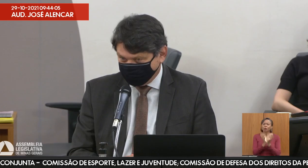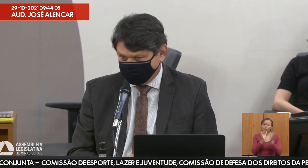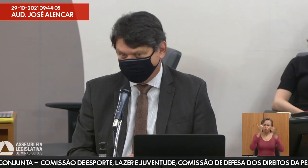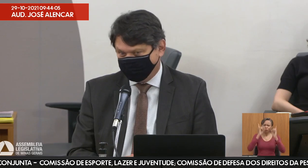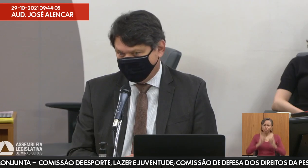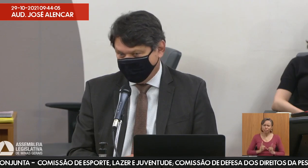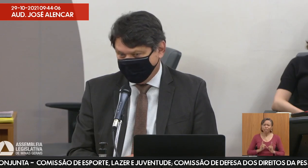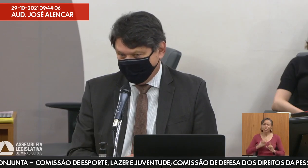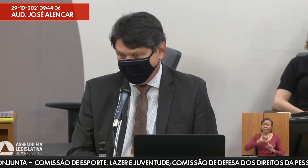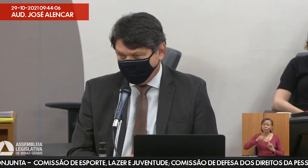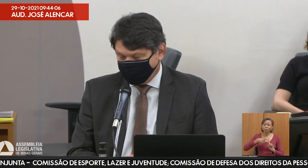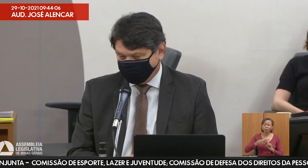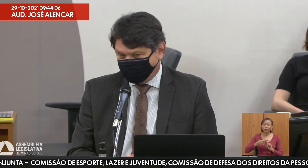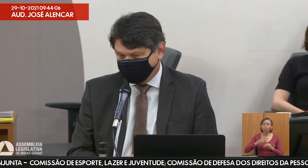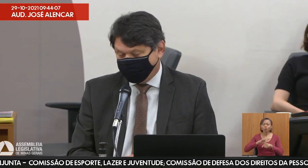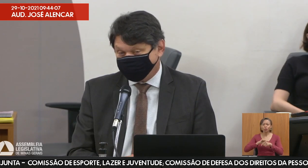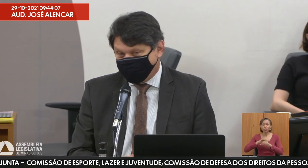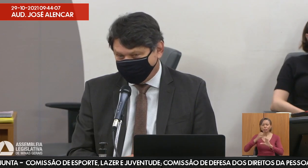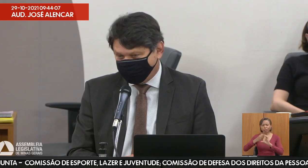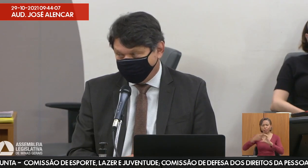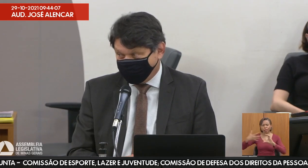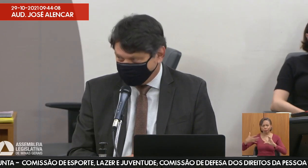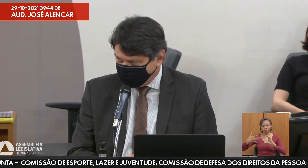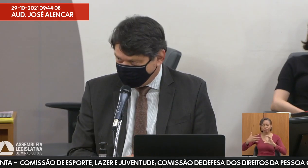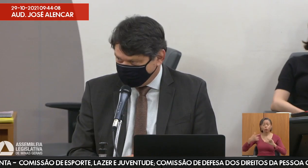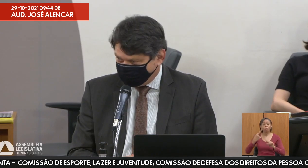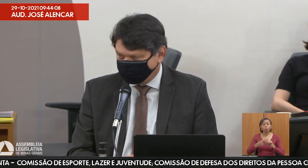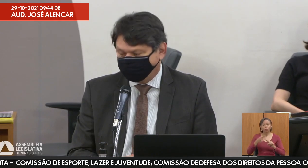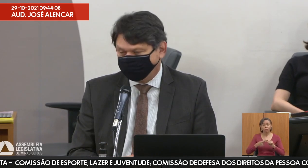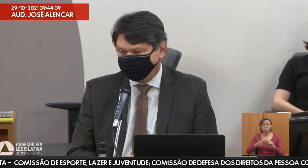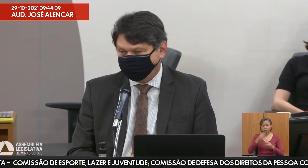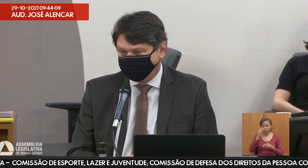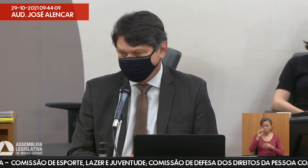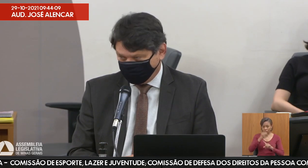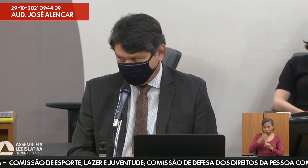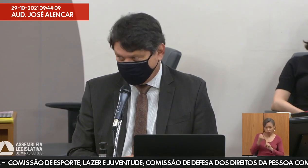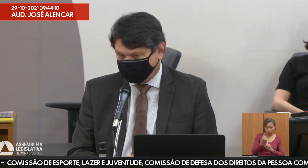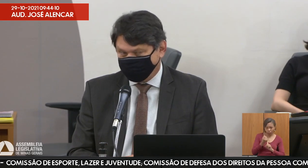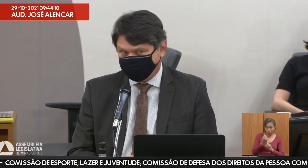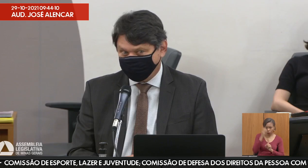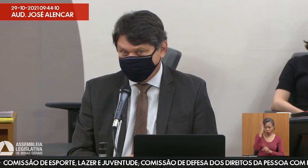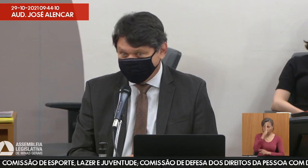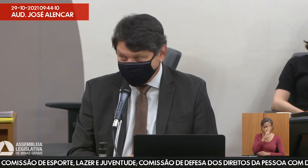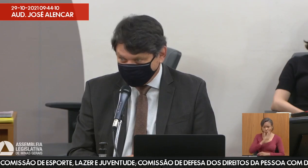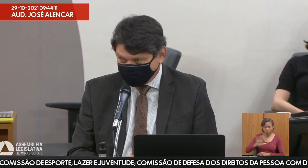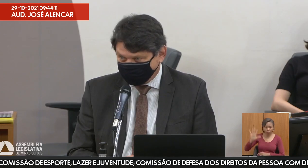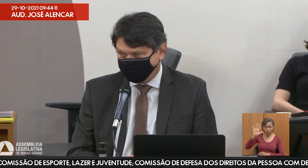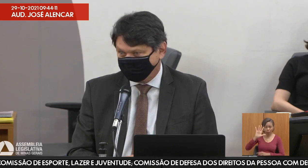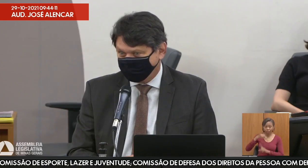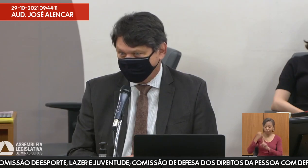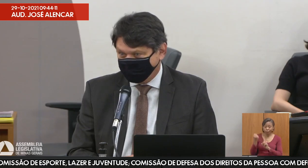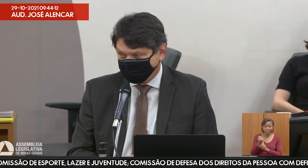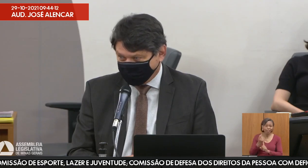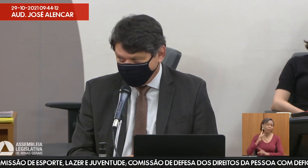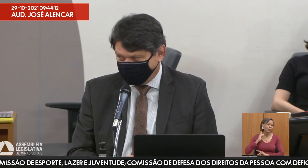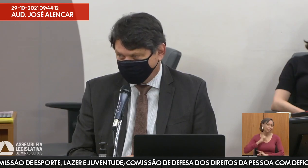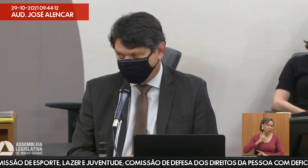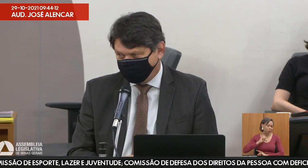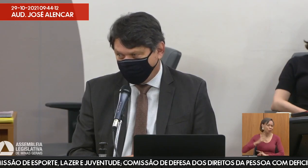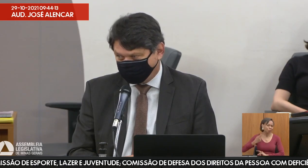raros. Porque a sociedade brasileira, a sociedade mineira, tem que voltar